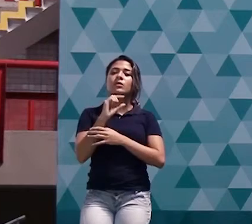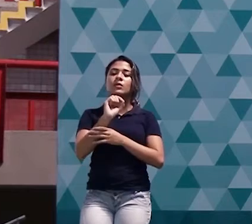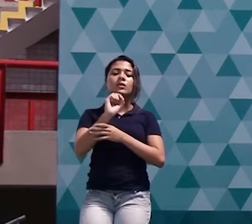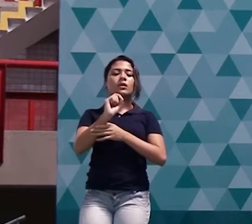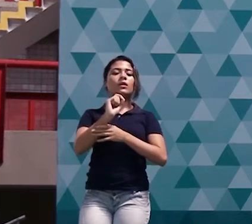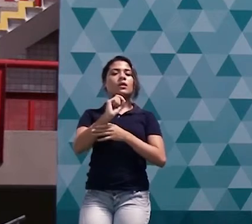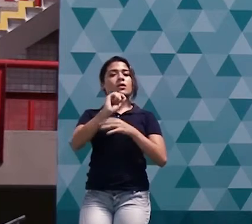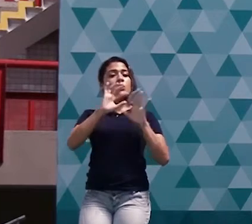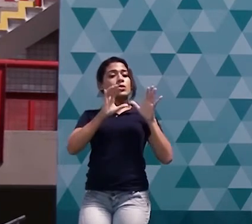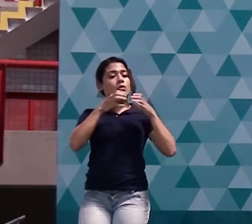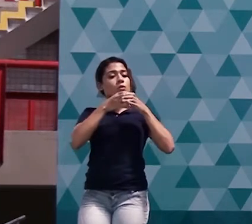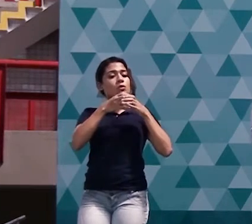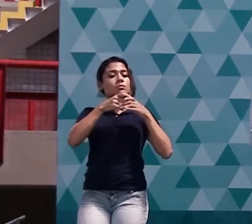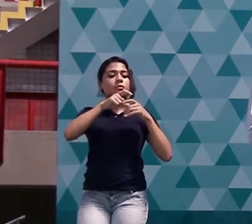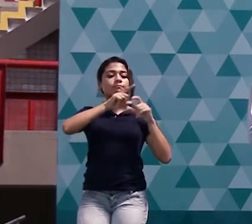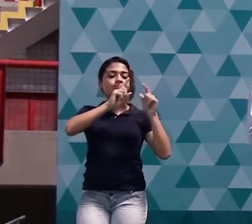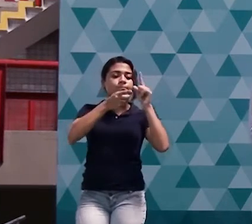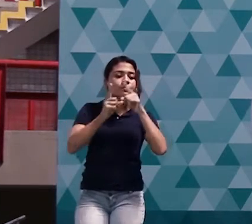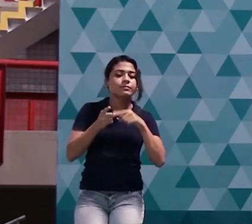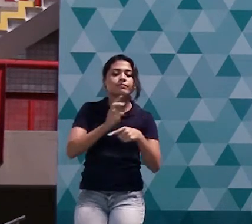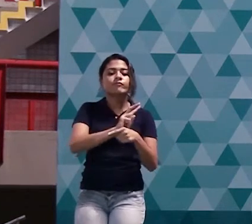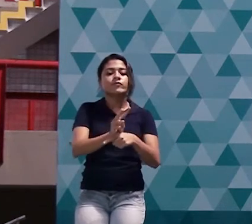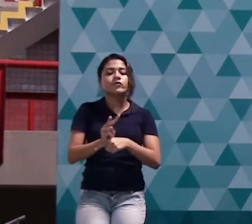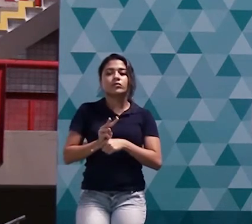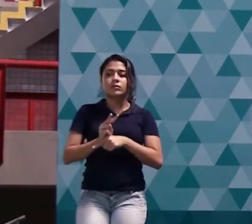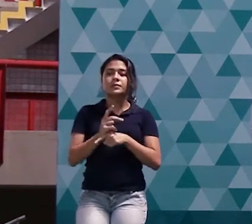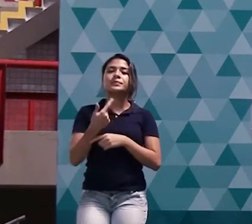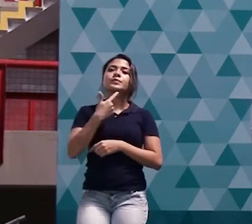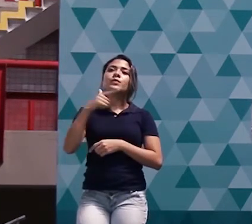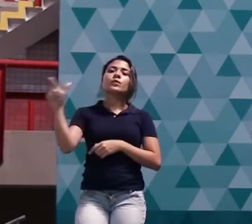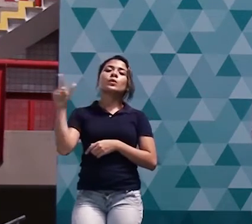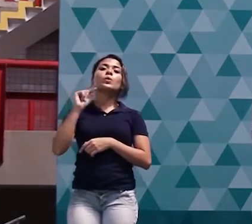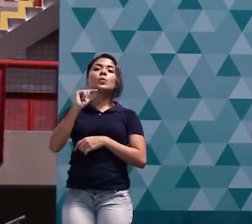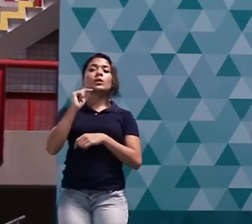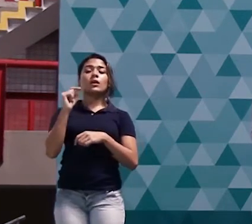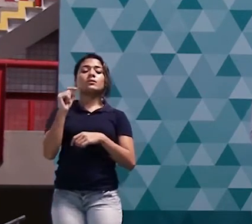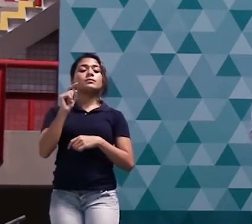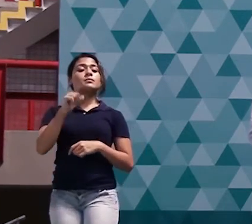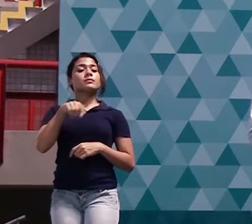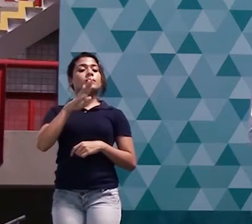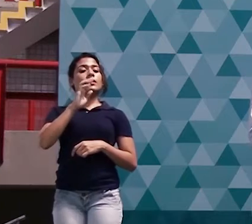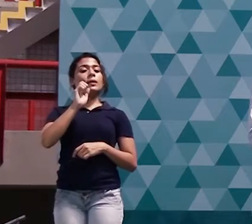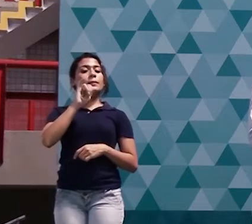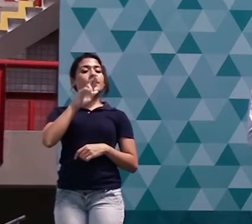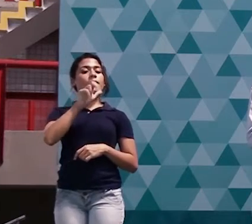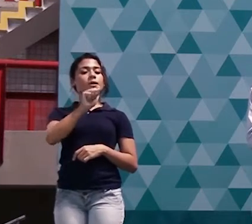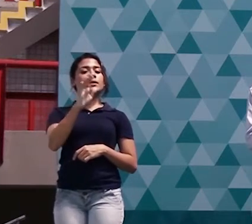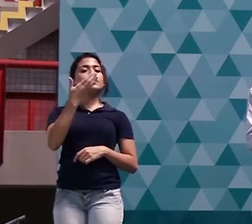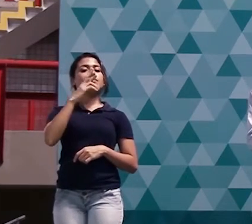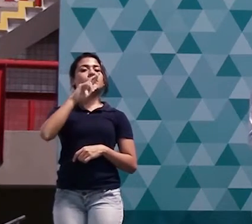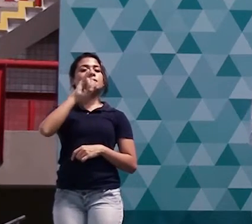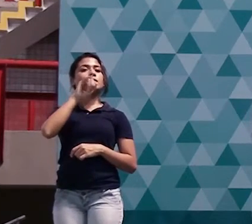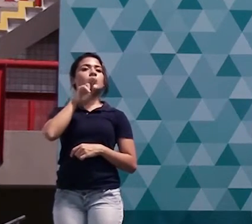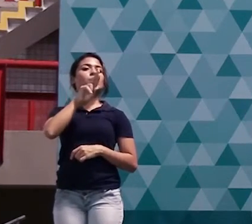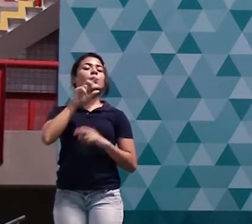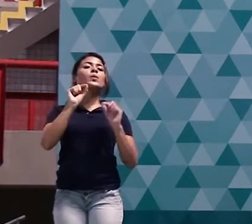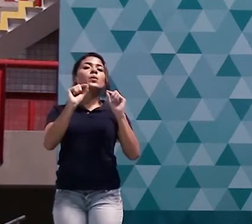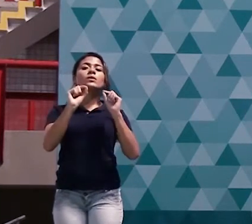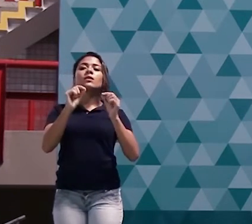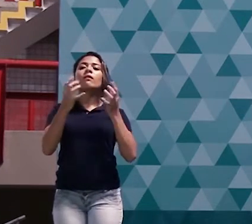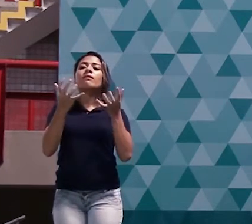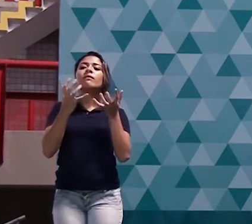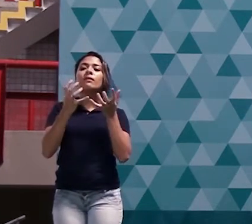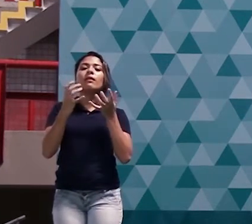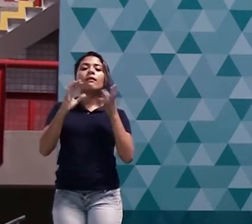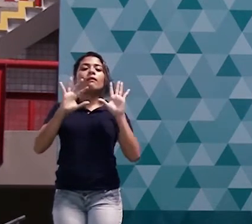região. E por fim, a revolta de Vila Rica, quando os pequenos mineradores se revoltaram contra a instalação das casas